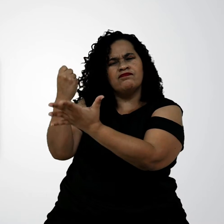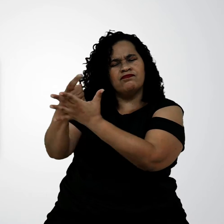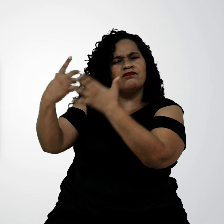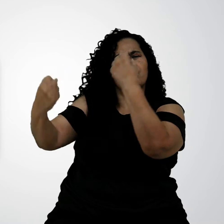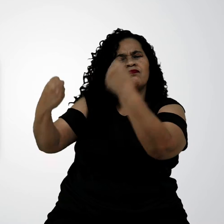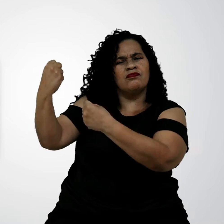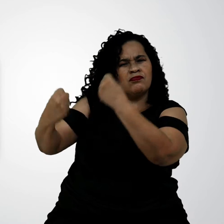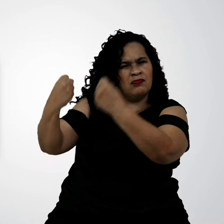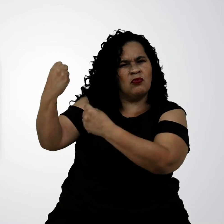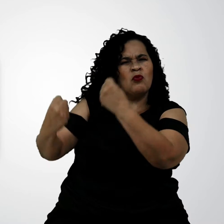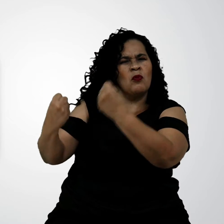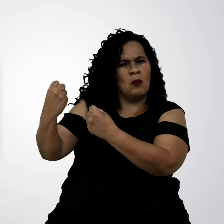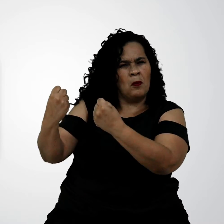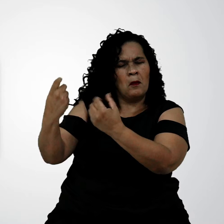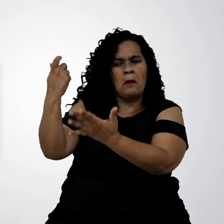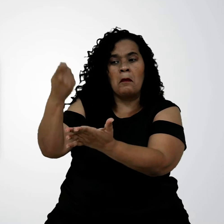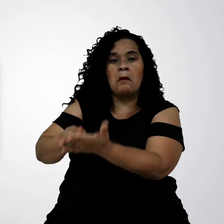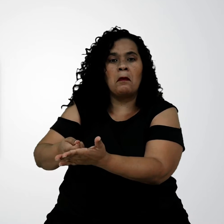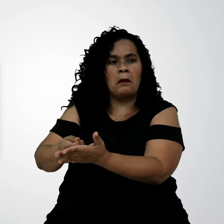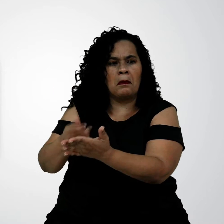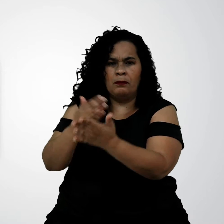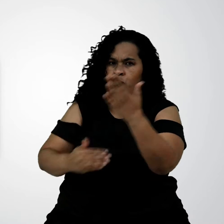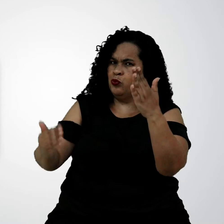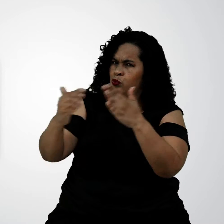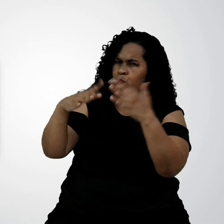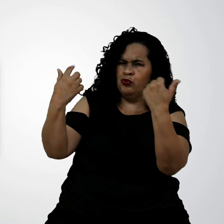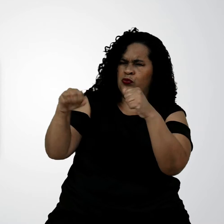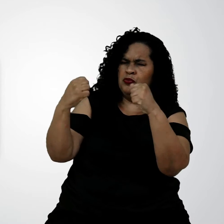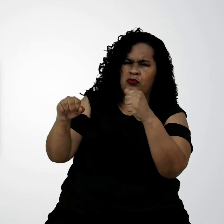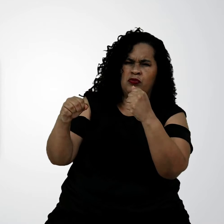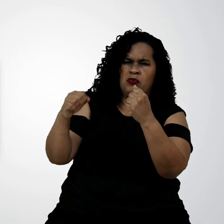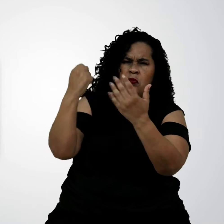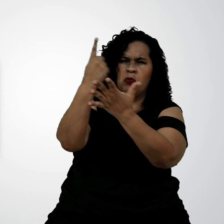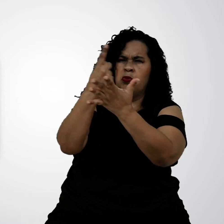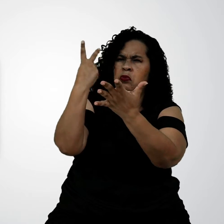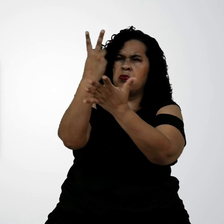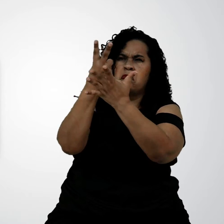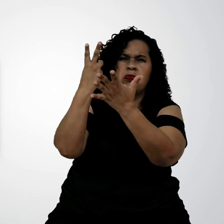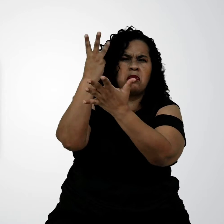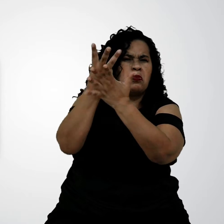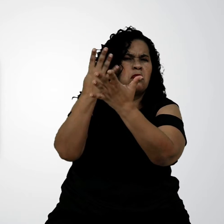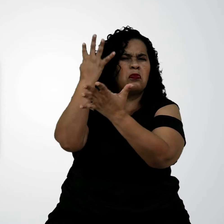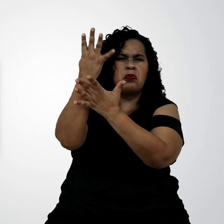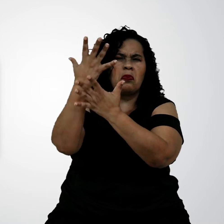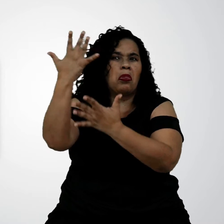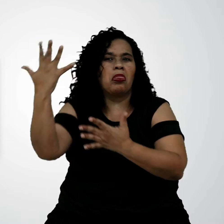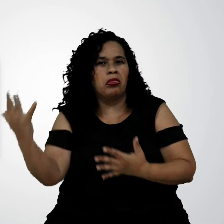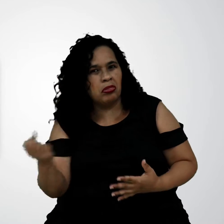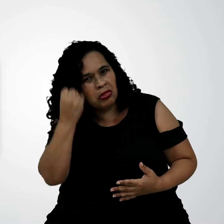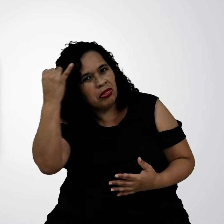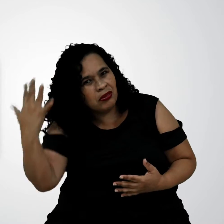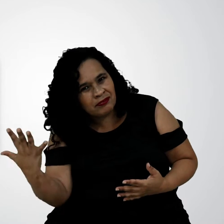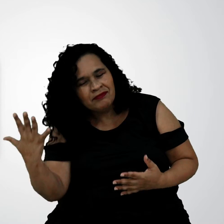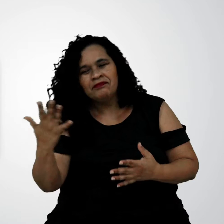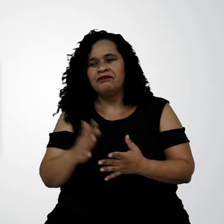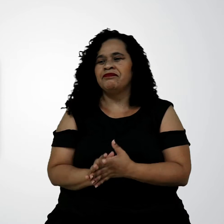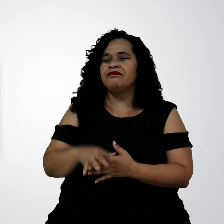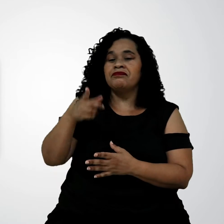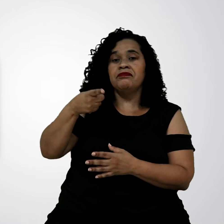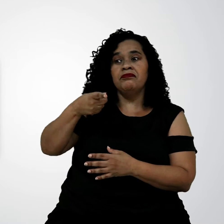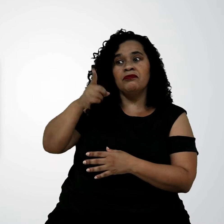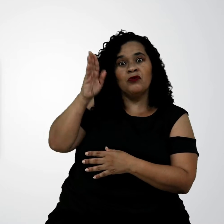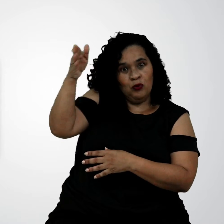entrada. Entrada é luxo, né? E eles foram lá numa agência, escolheram um carro de R$30 mil. R$30 mil, um